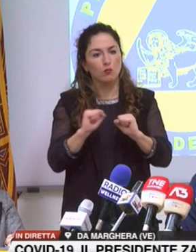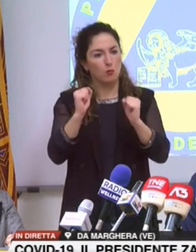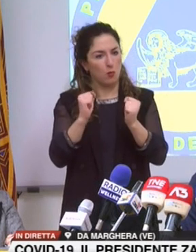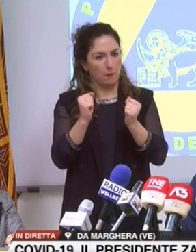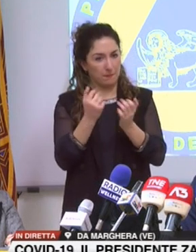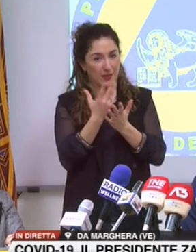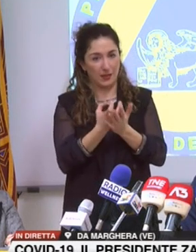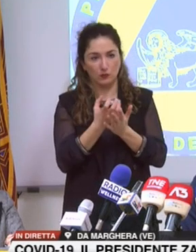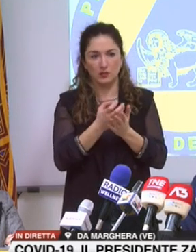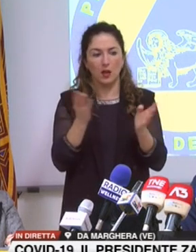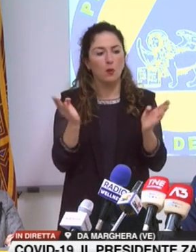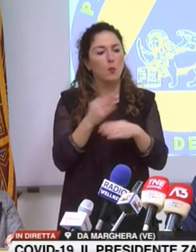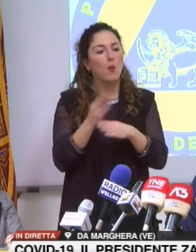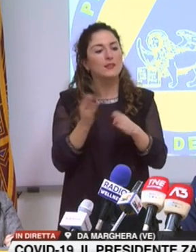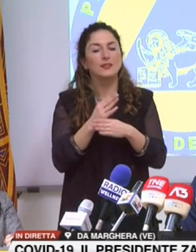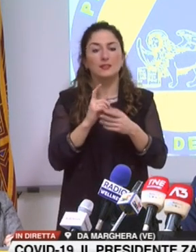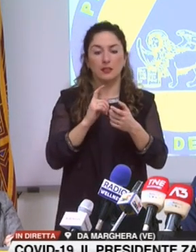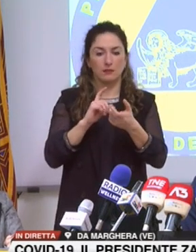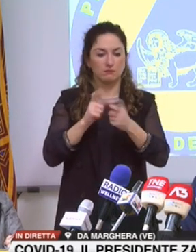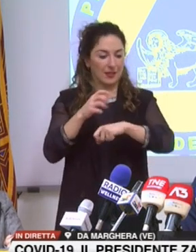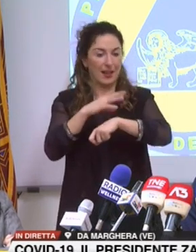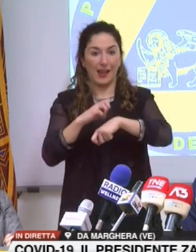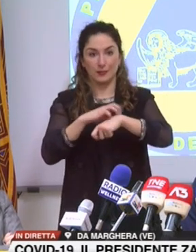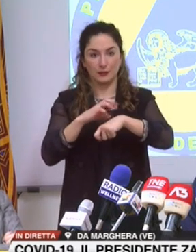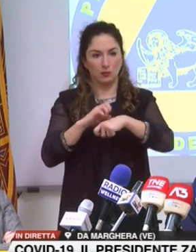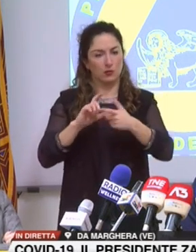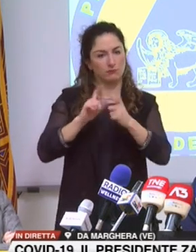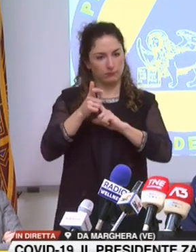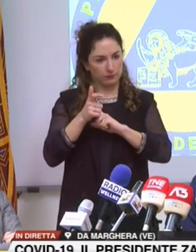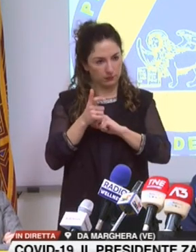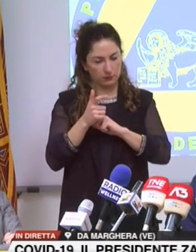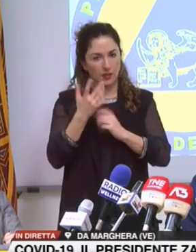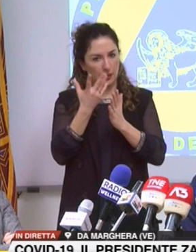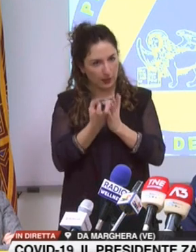registrazione di tutte le reazioni avverse, interloquendo direttamente con i sistemi